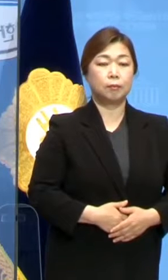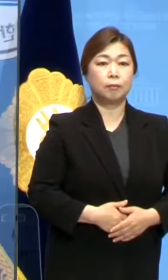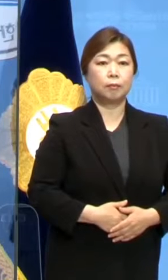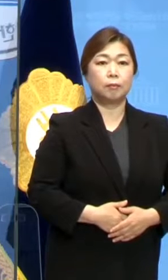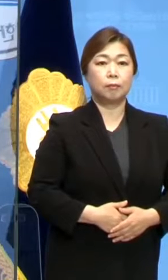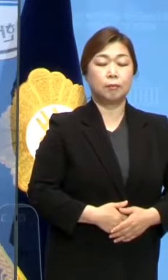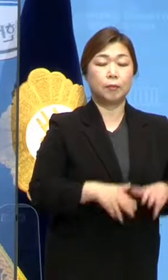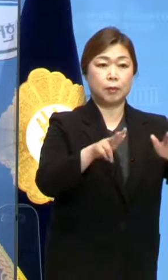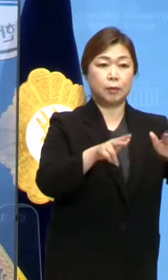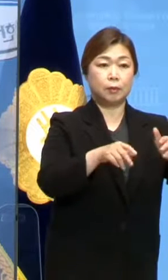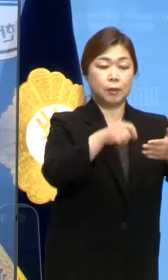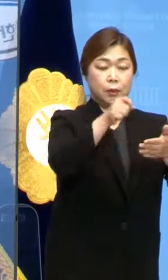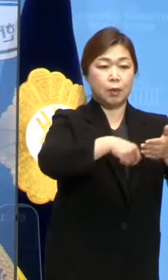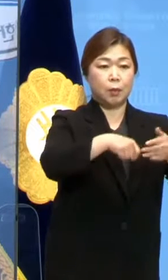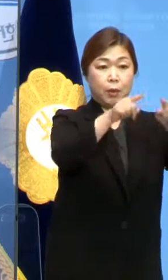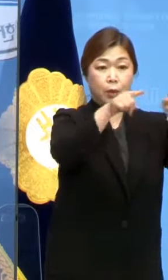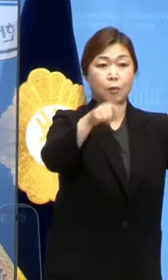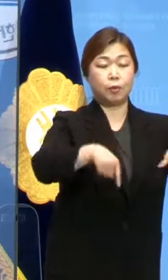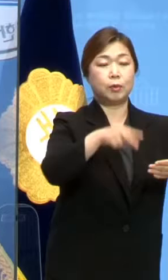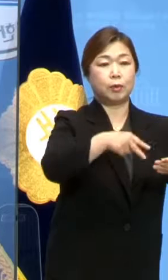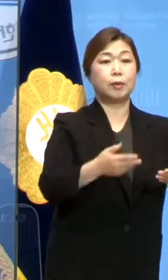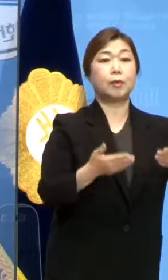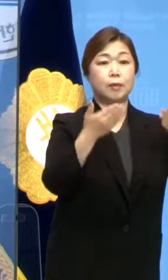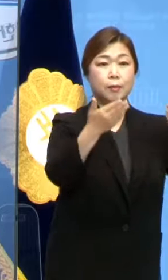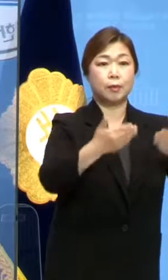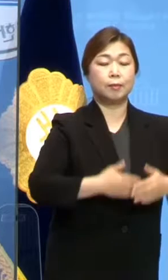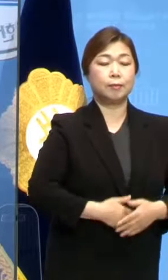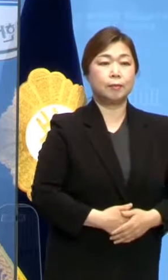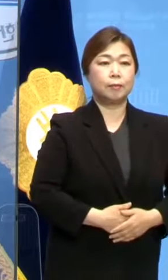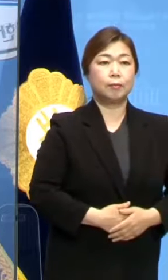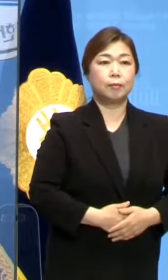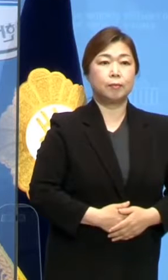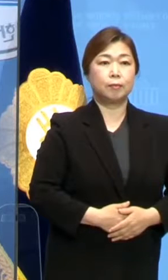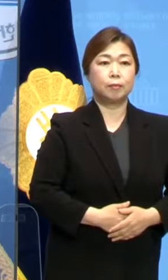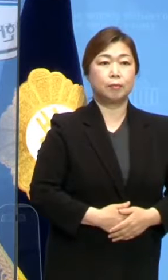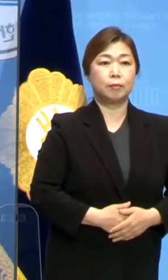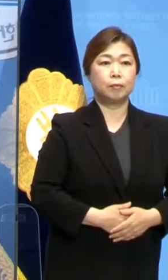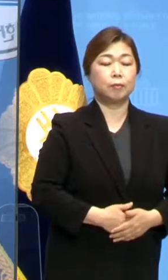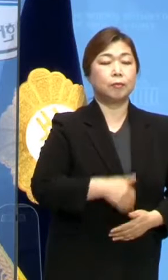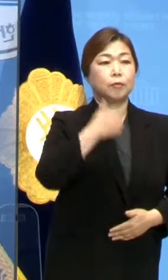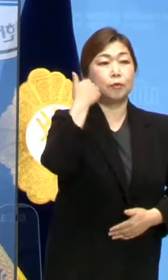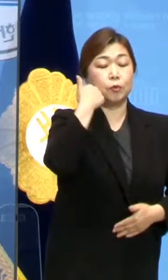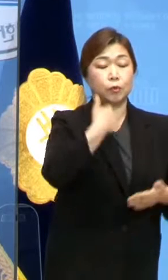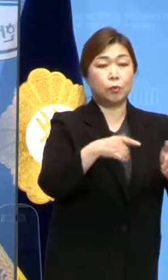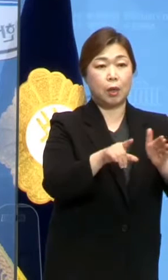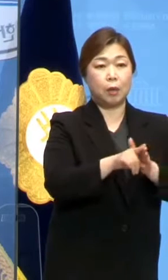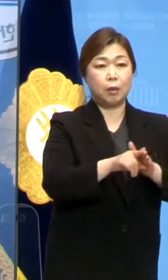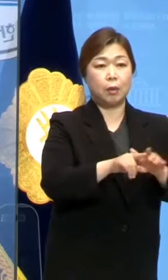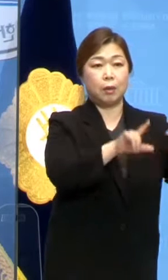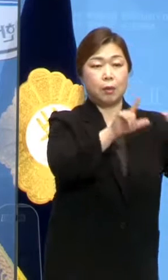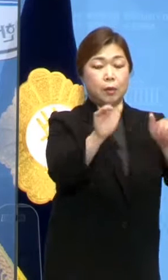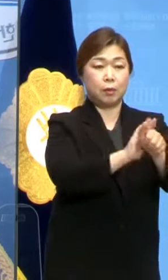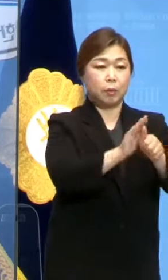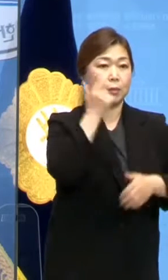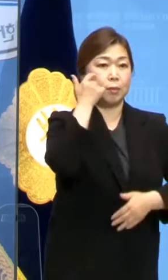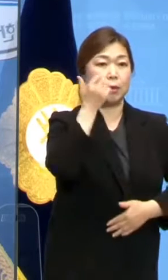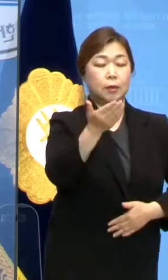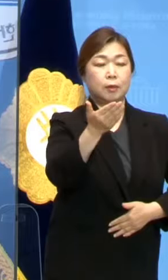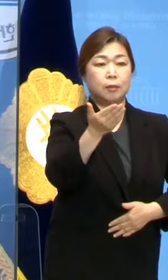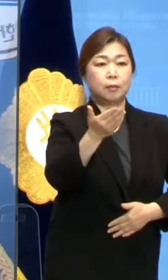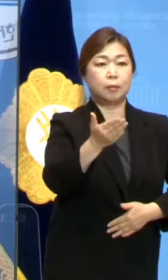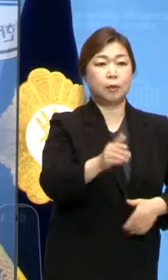그러면 바로 기자회견문 낭독 하도록 하겠습니다 누구를 위한 사회서비스 원 인가